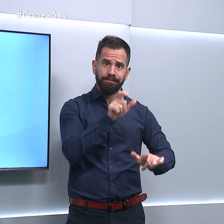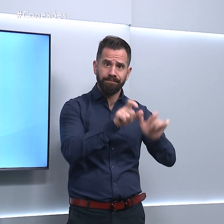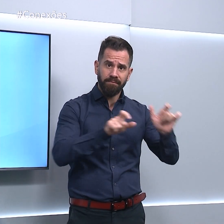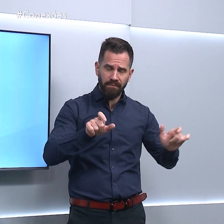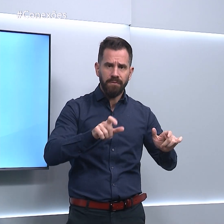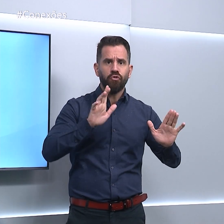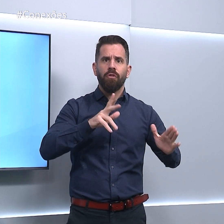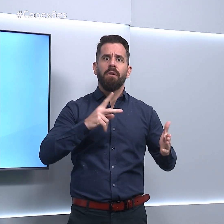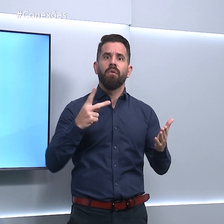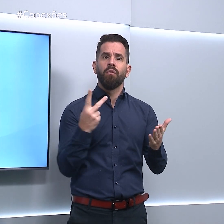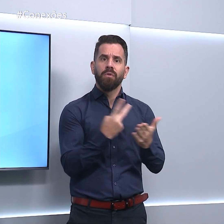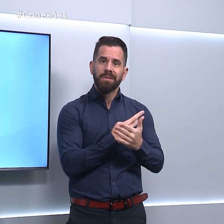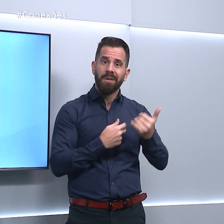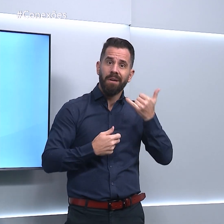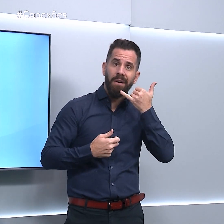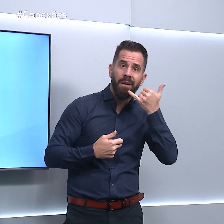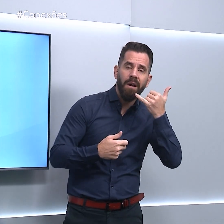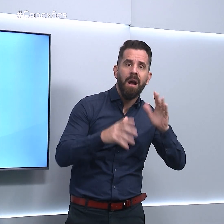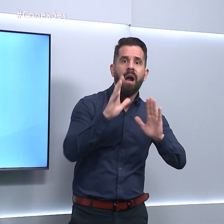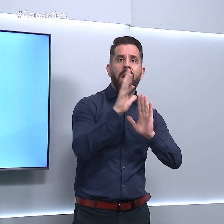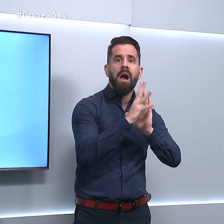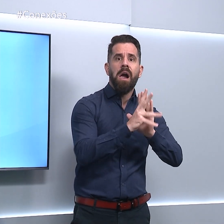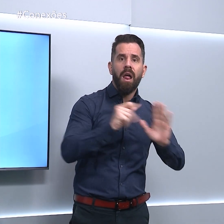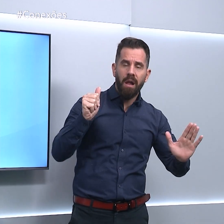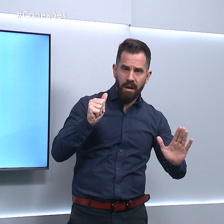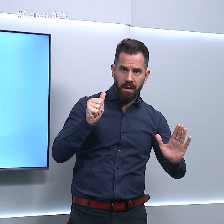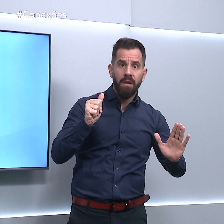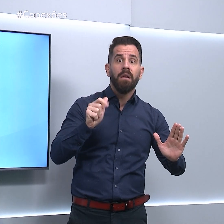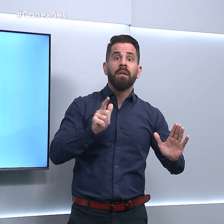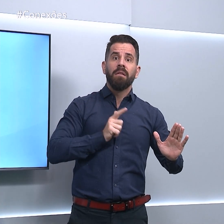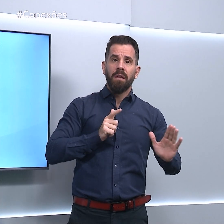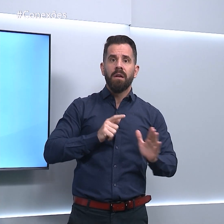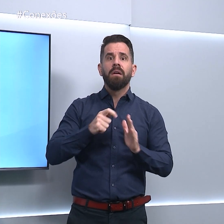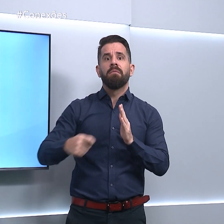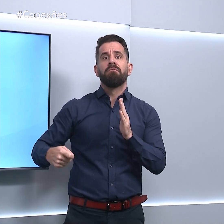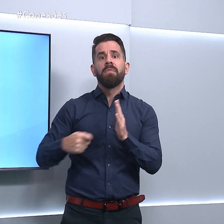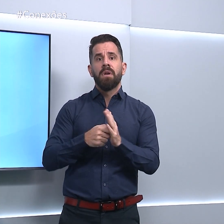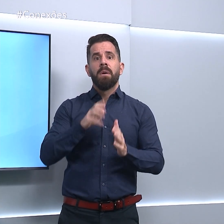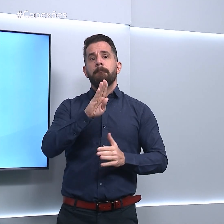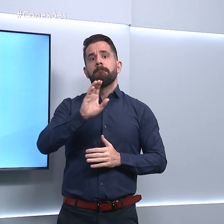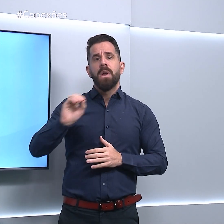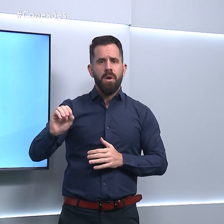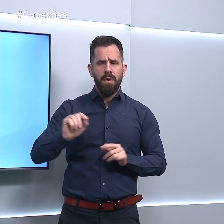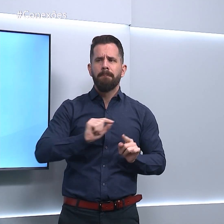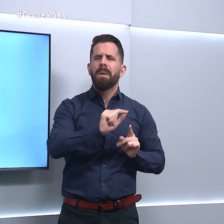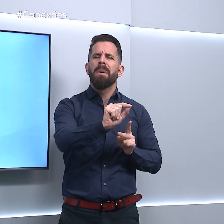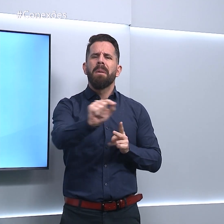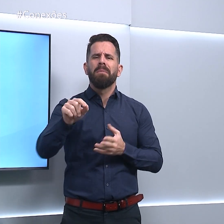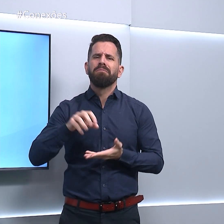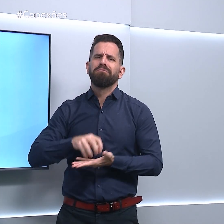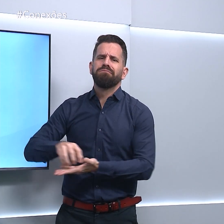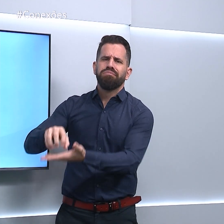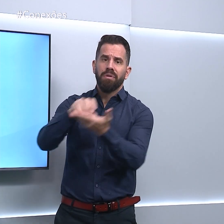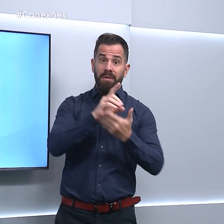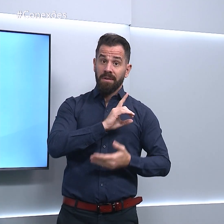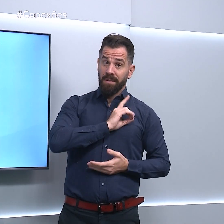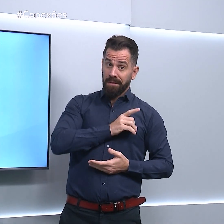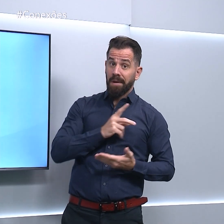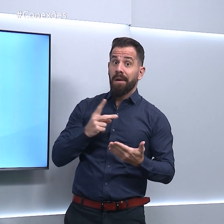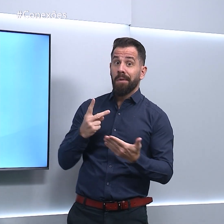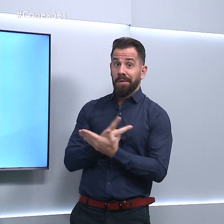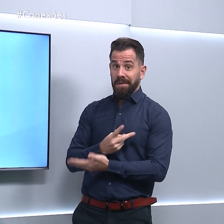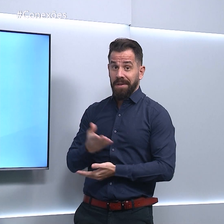furto de celulares e registraram boletins de ocorrência em diferentes delegacias do país. Eu, inclusive, fui uma